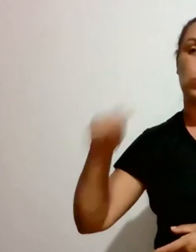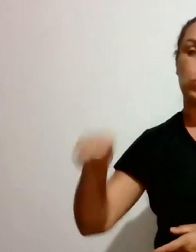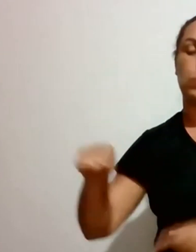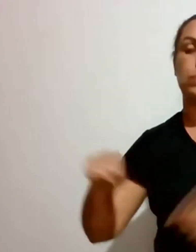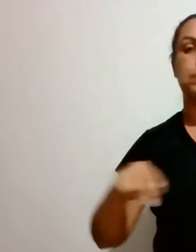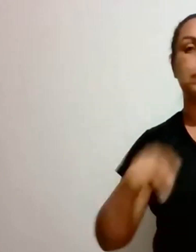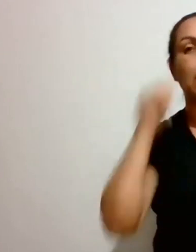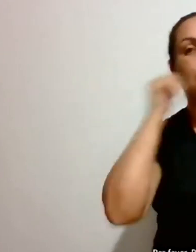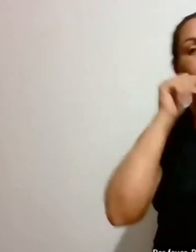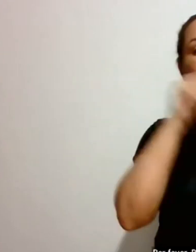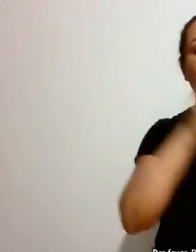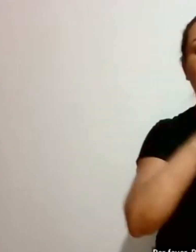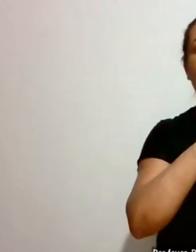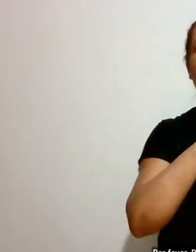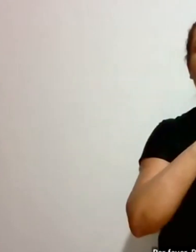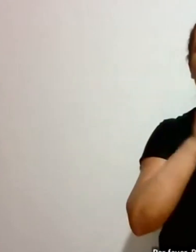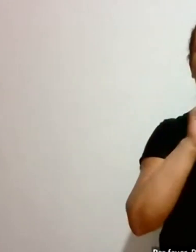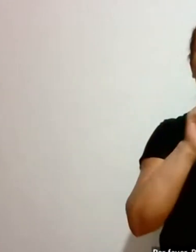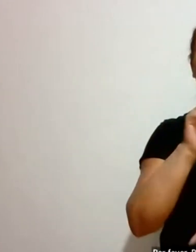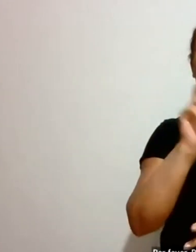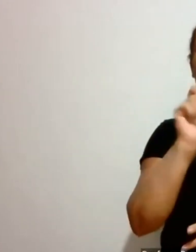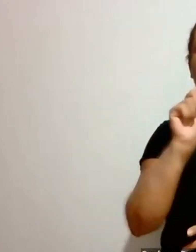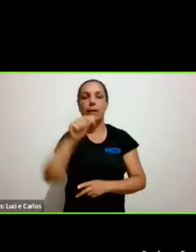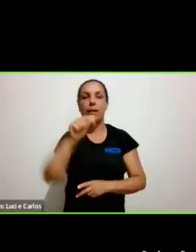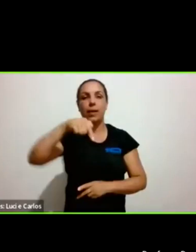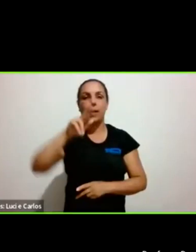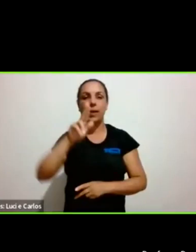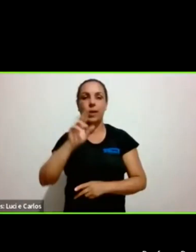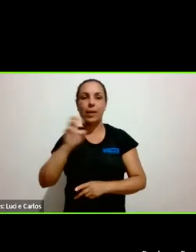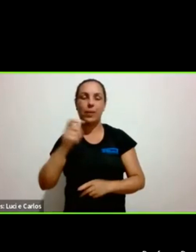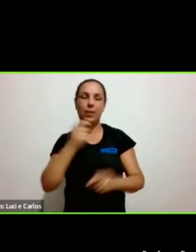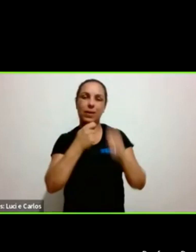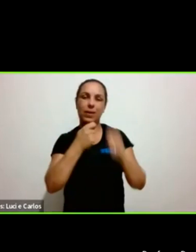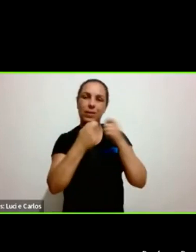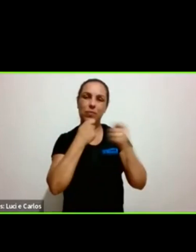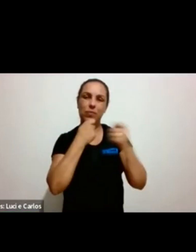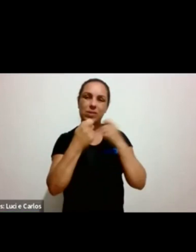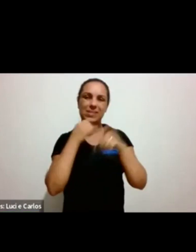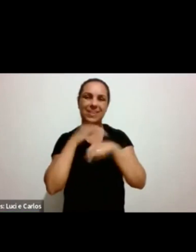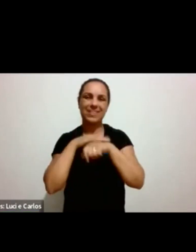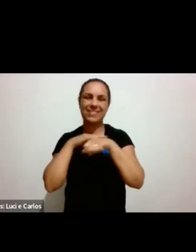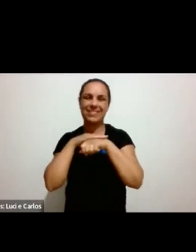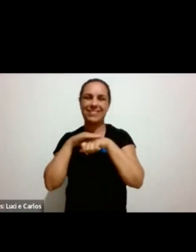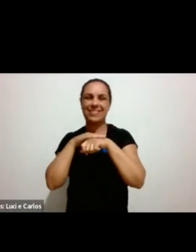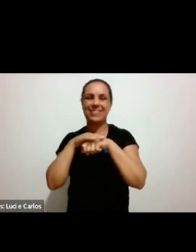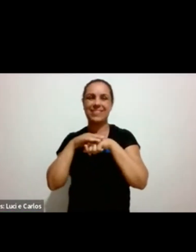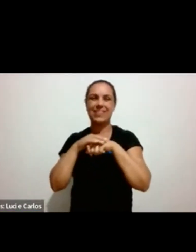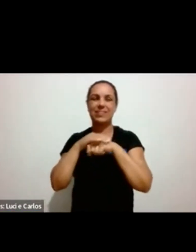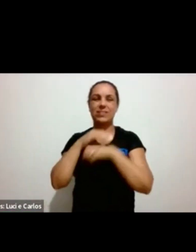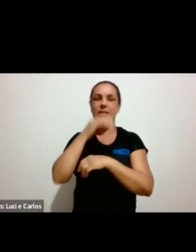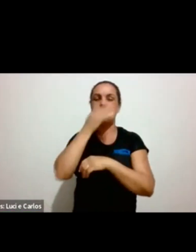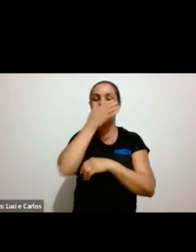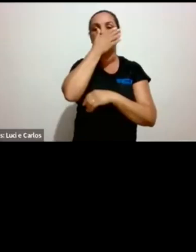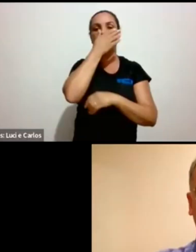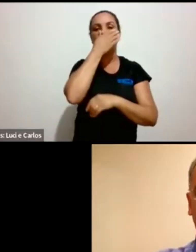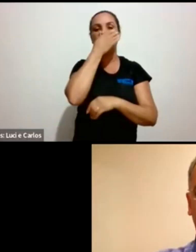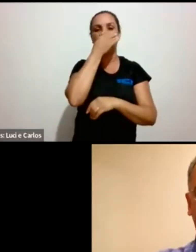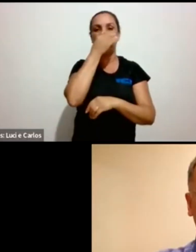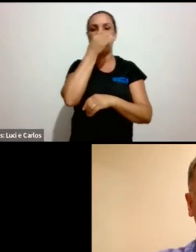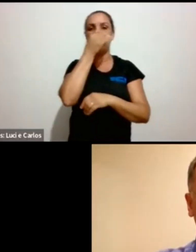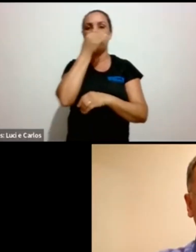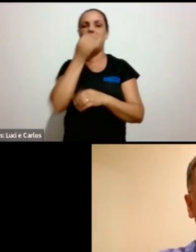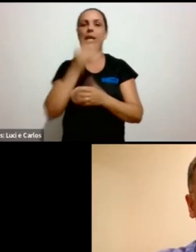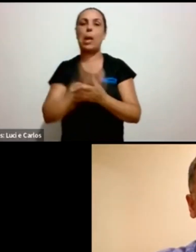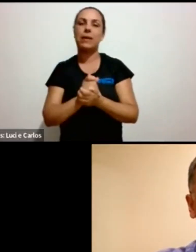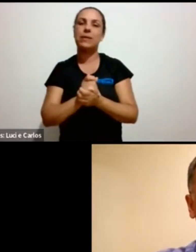coloque a sua mão eletrônica e a gente vai conversar um pouquinho. Por favor, pronto, aqui está a Raquel. Tudo